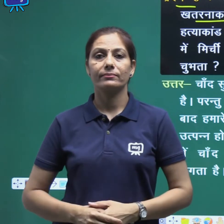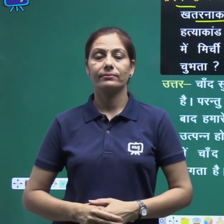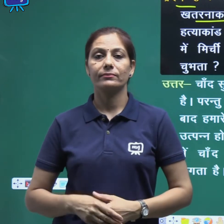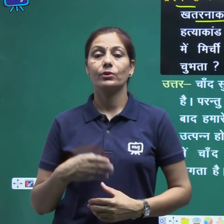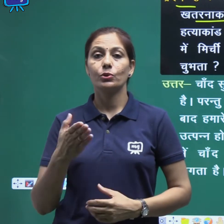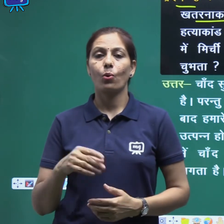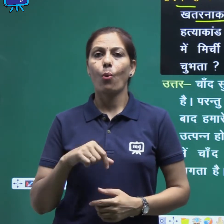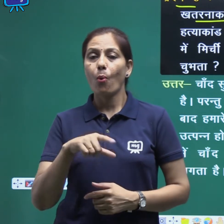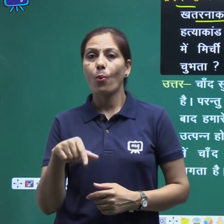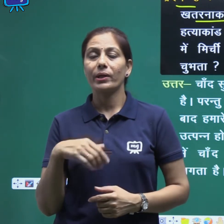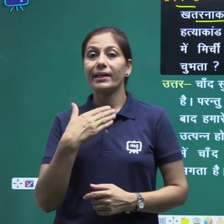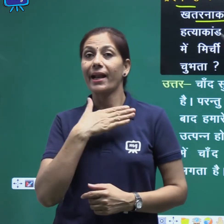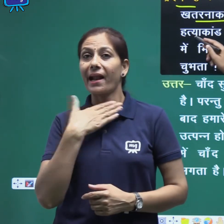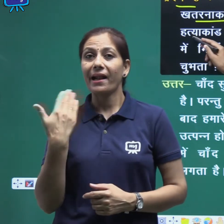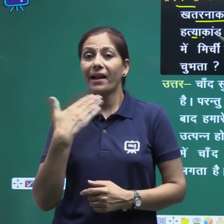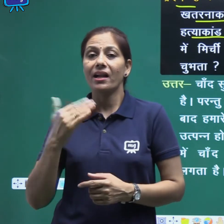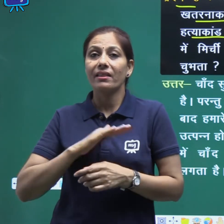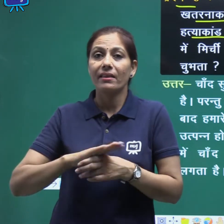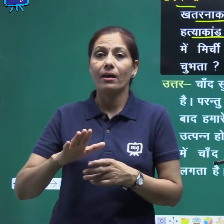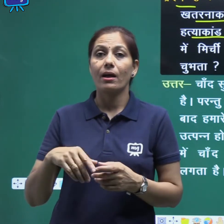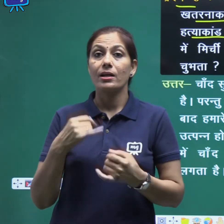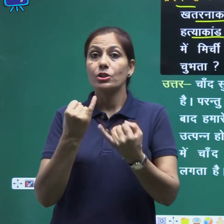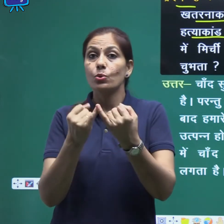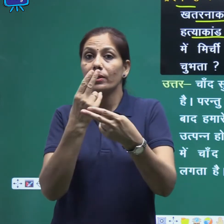जो हर हत्याकांड के बाद